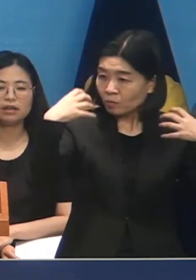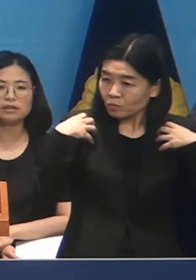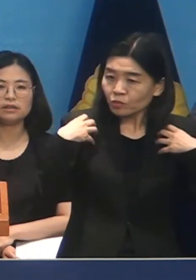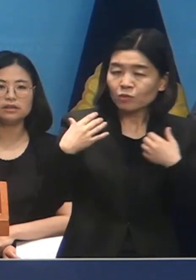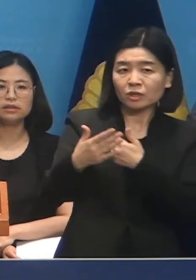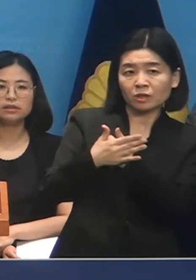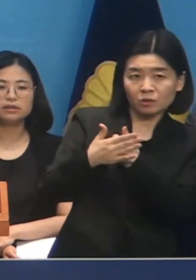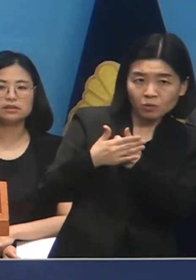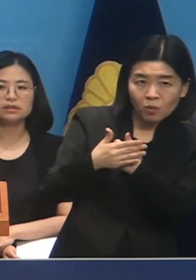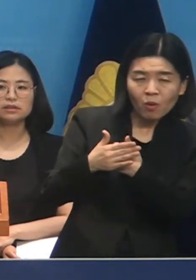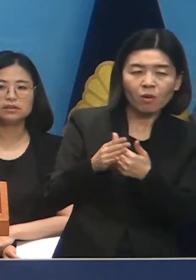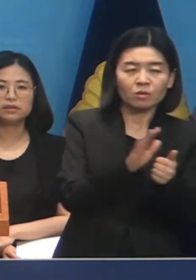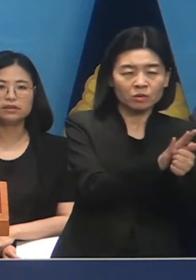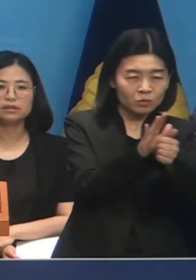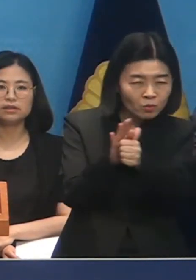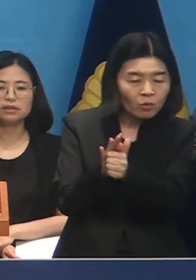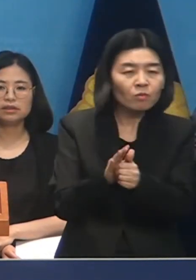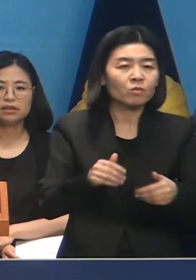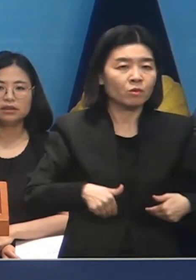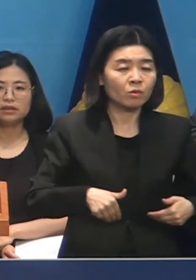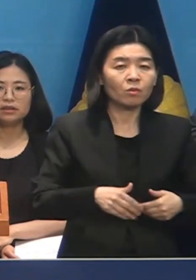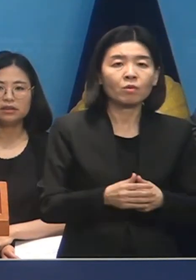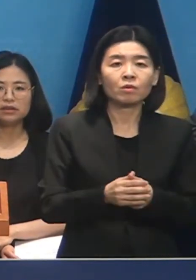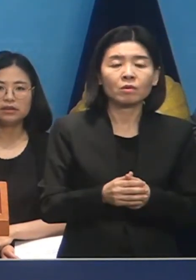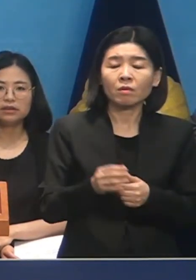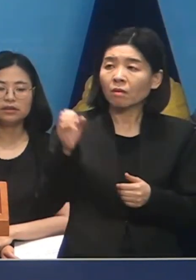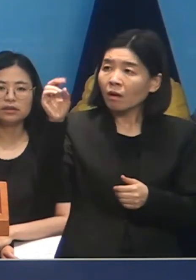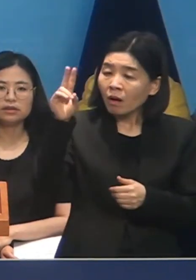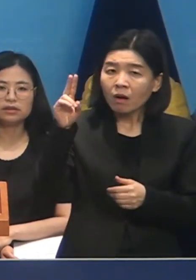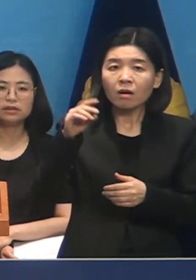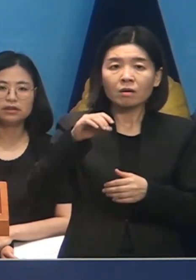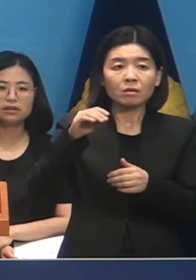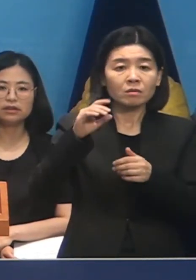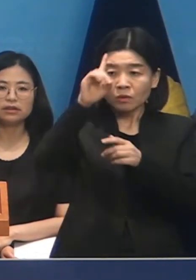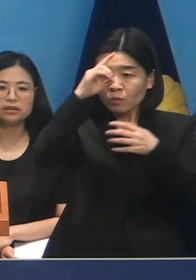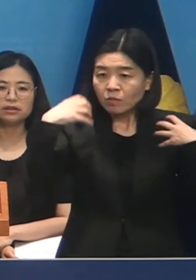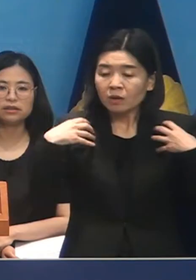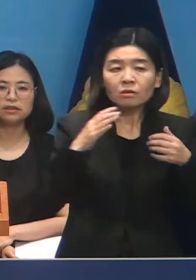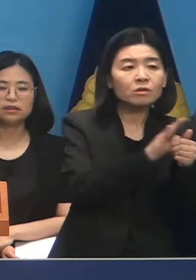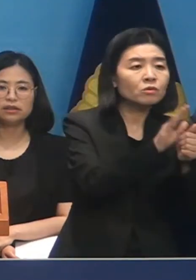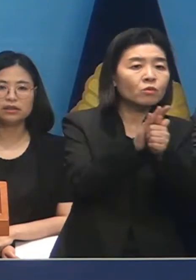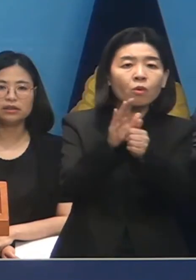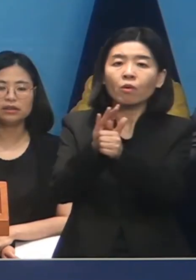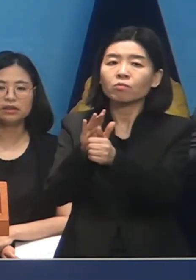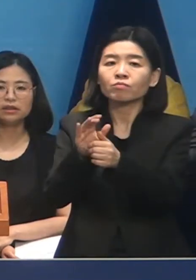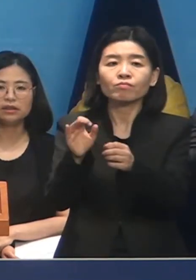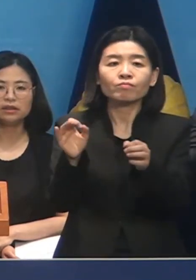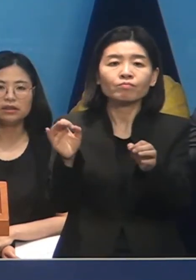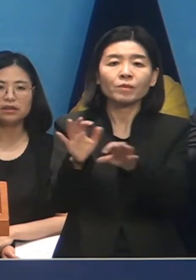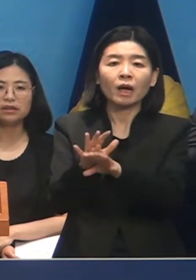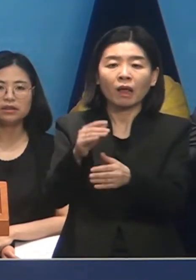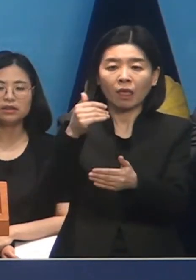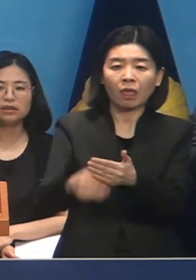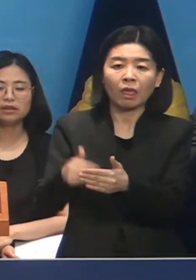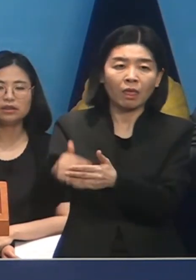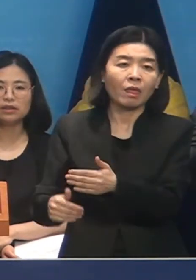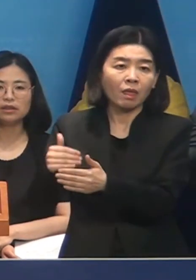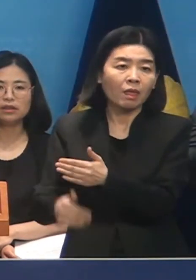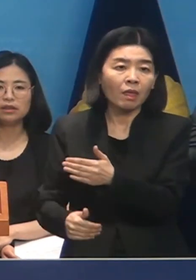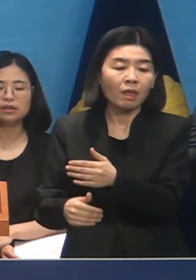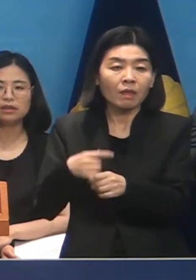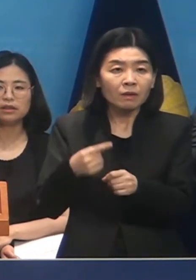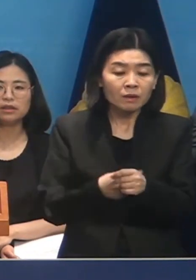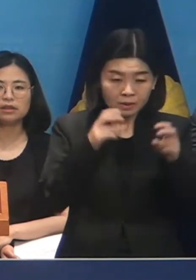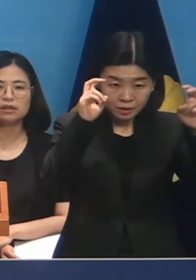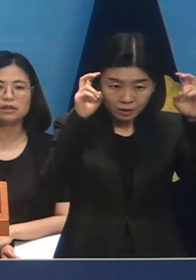현실입니다. 하지만 언제부턴가 급작스럽게 지원금이 나오지 않기 시작했고 그런 지원금은 기업의 성장하는 데